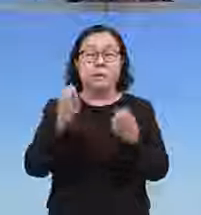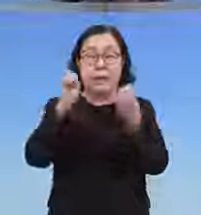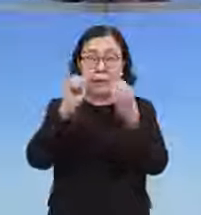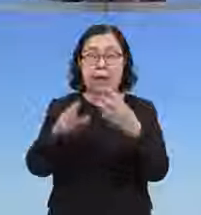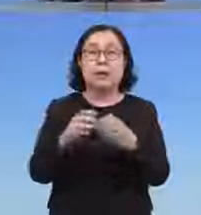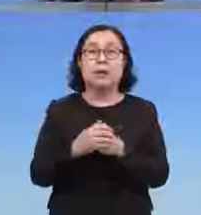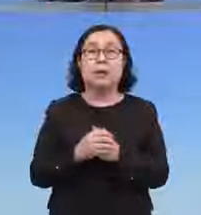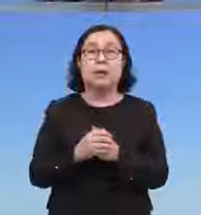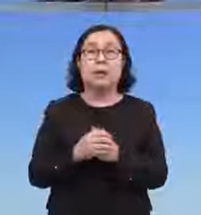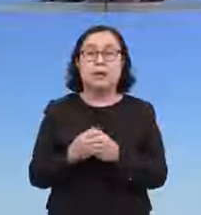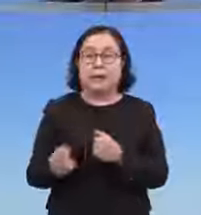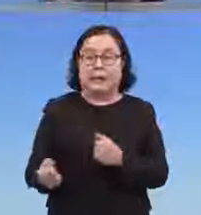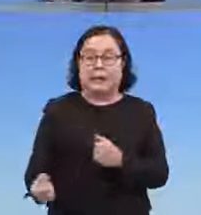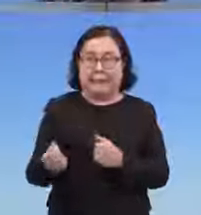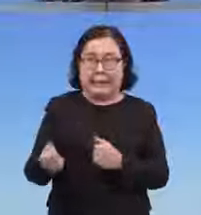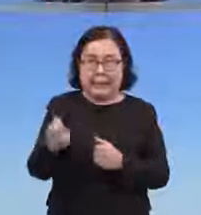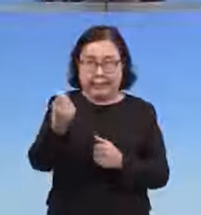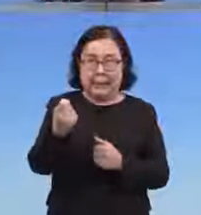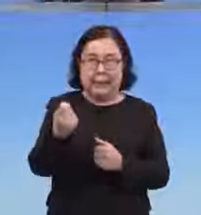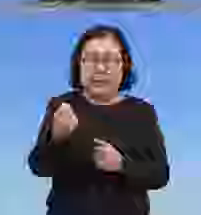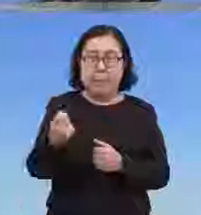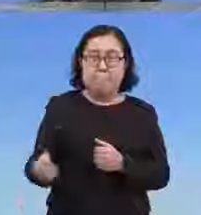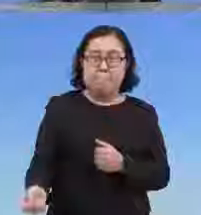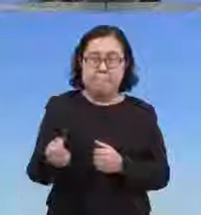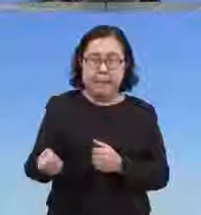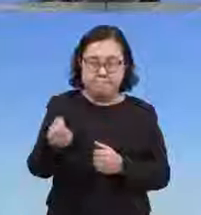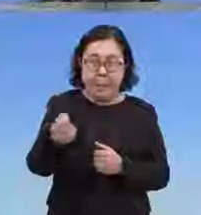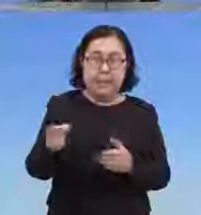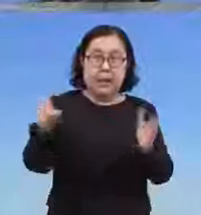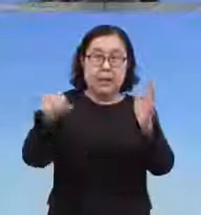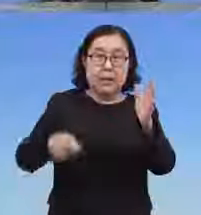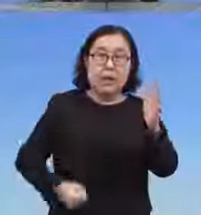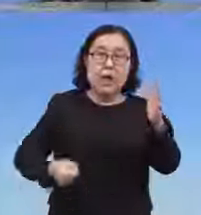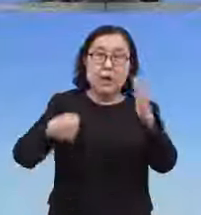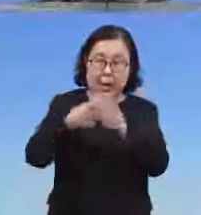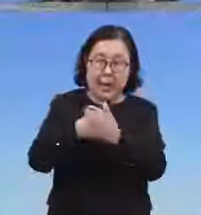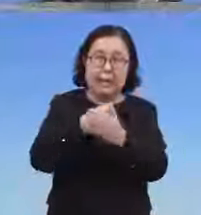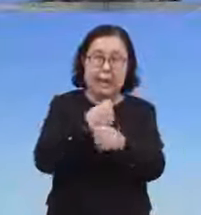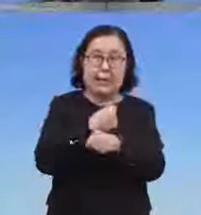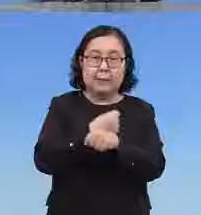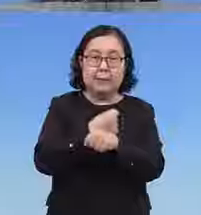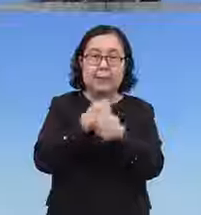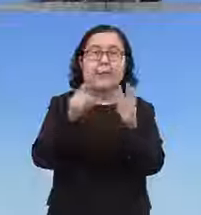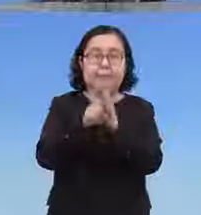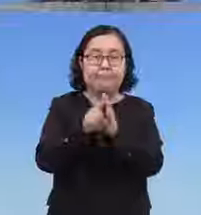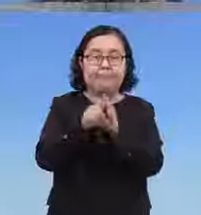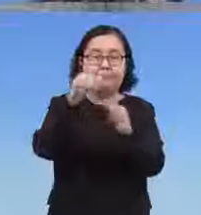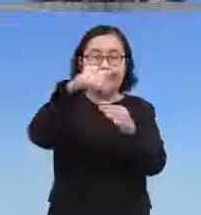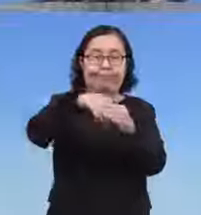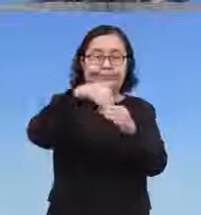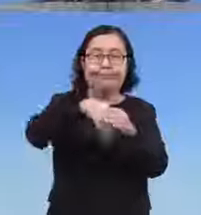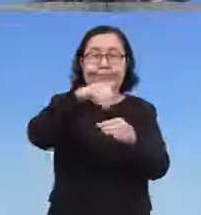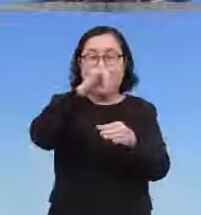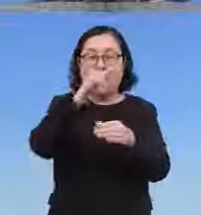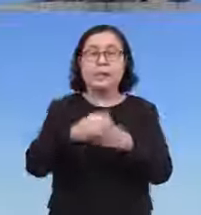따라가니라라고 반응했던 이 반응에는 이 즉시 결단하는 믿음이 내포되어 있다는, 이 즉시하는